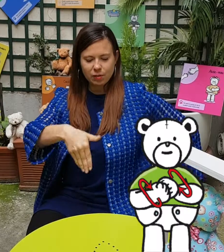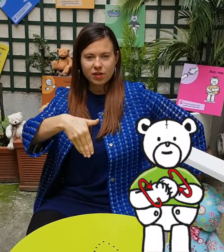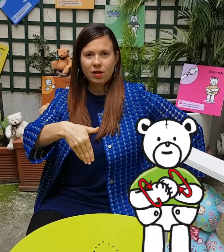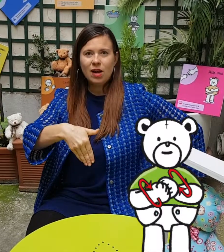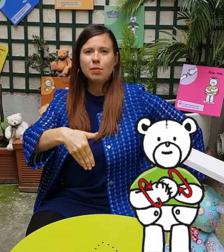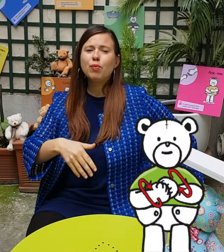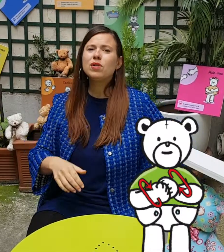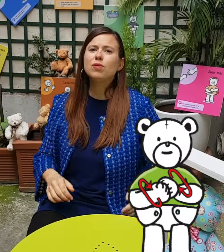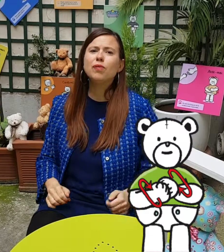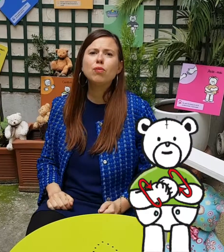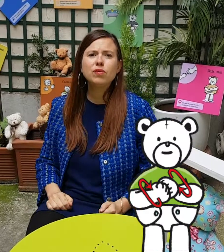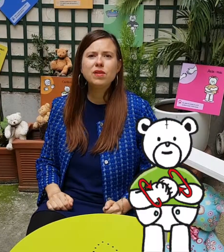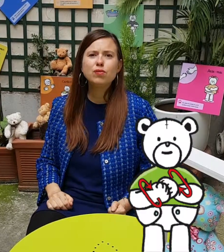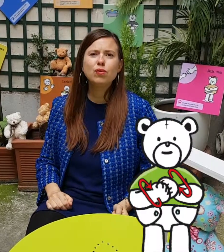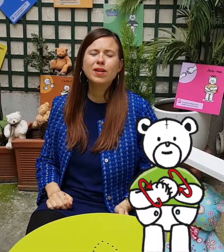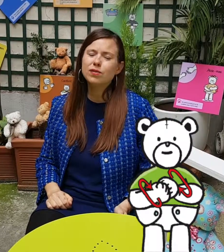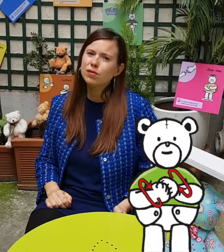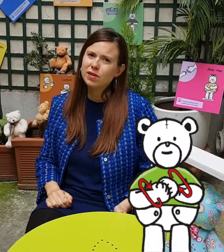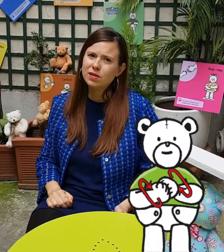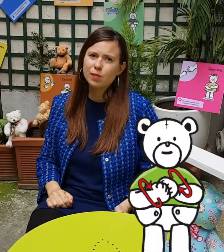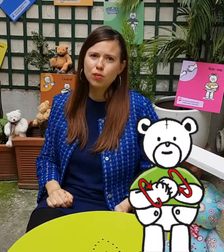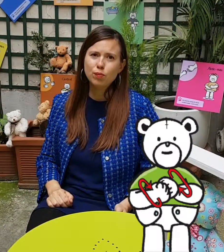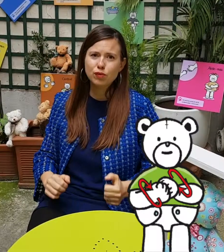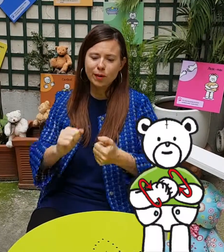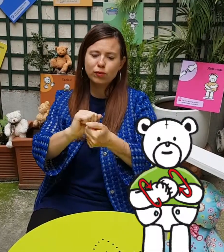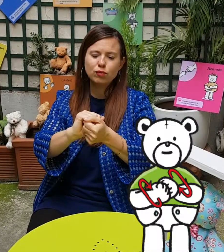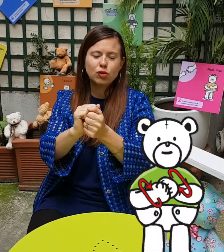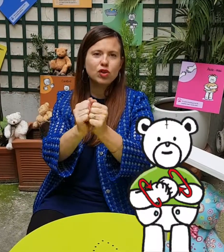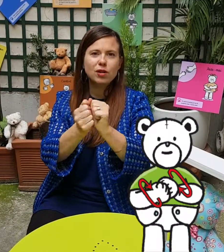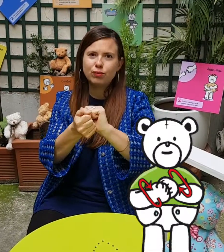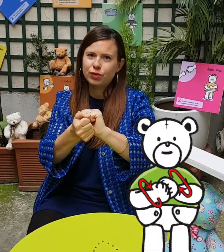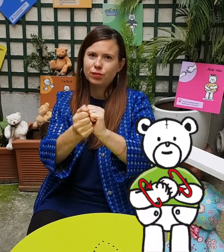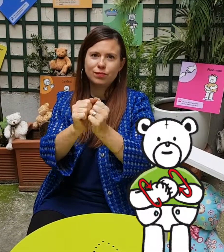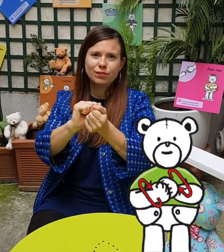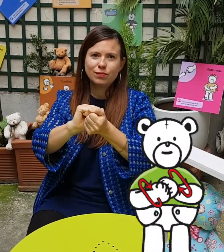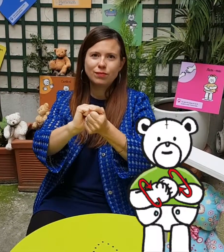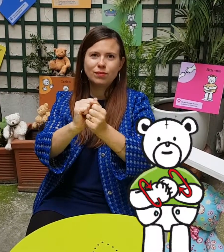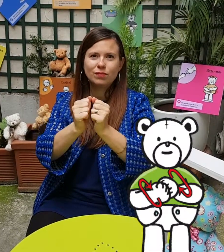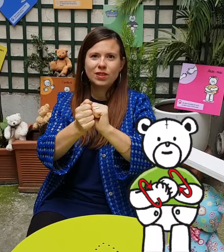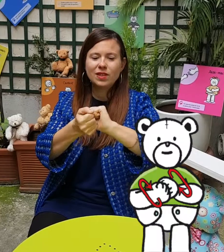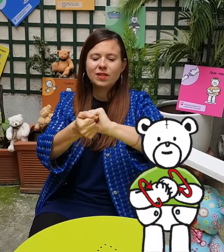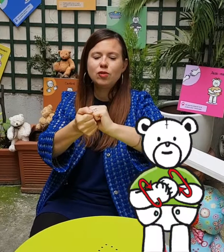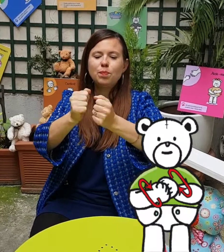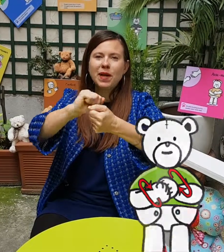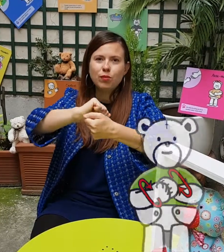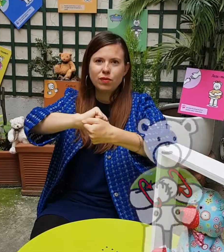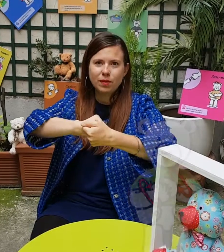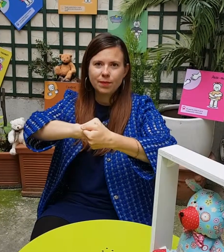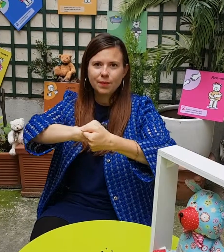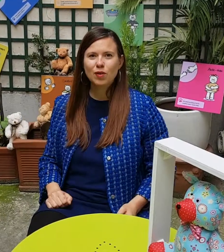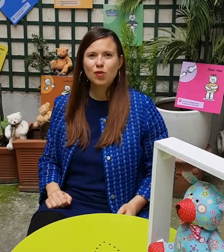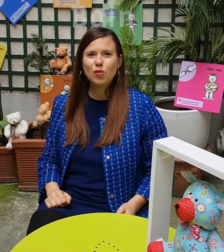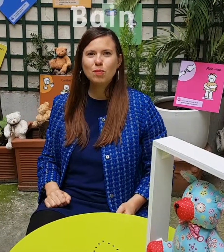ça. Mais pour les enfants, on n'utilise toujours qu'un seul signe, c'est beaucoup plus simple, donc changer la couche. C'est cette idée de permuter. Le mot bain,